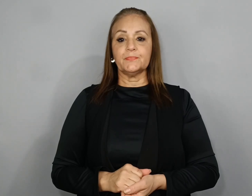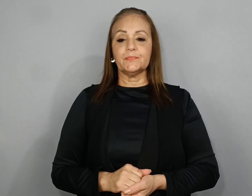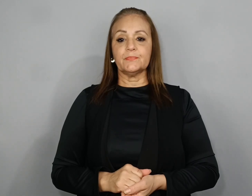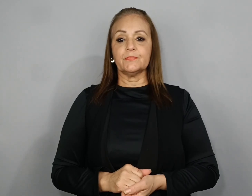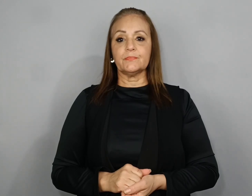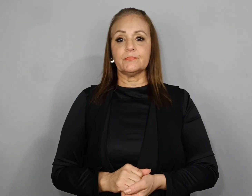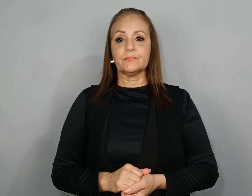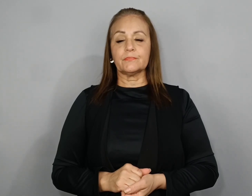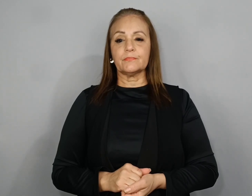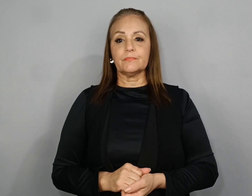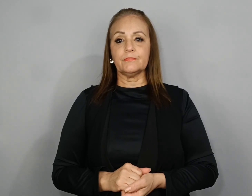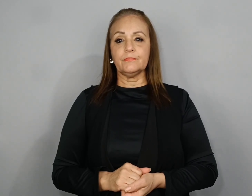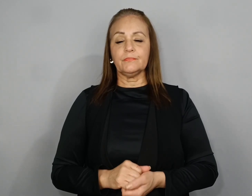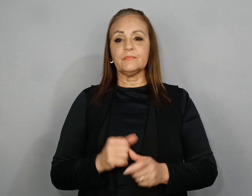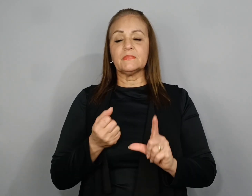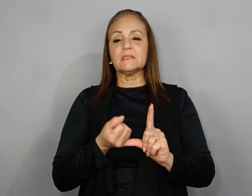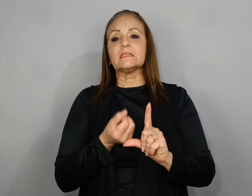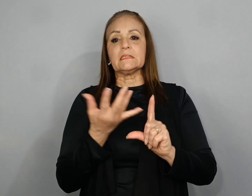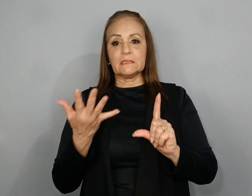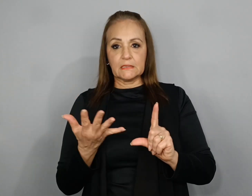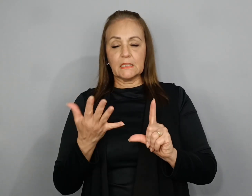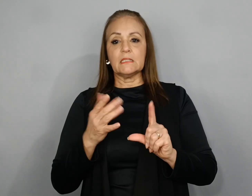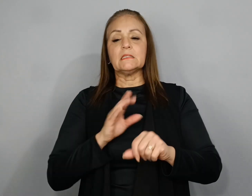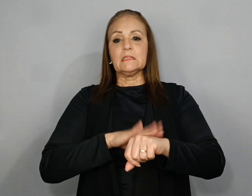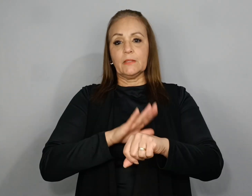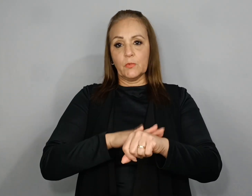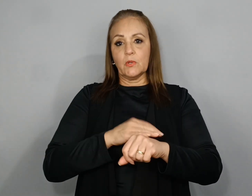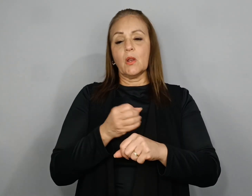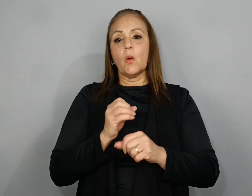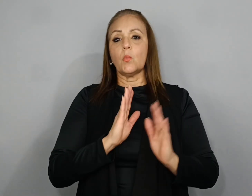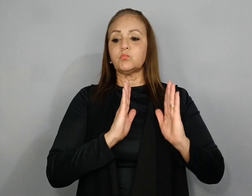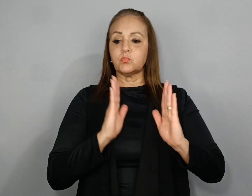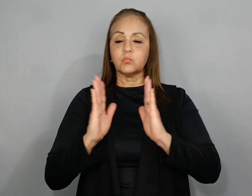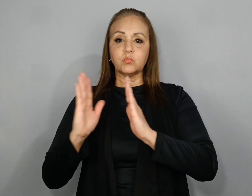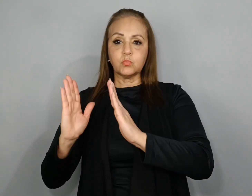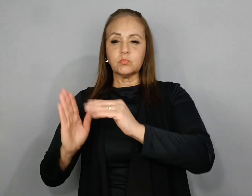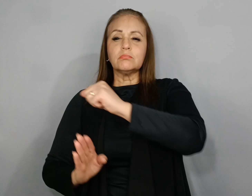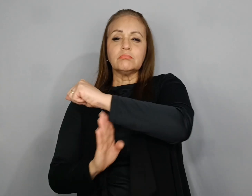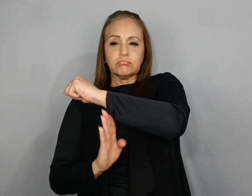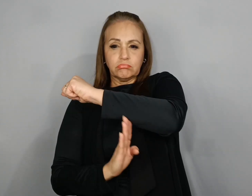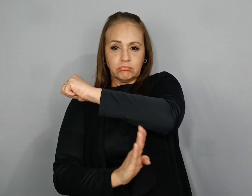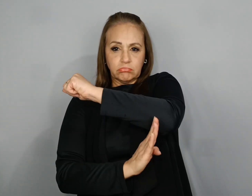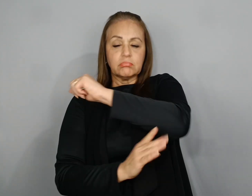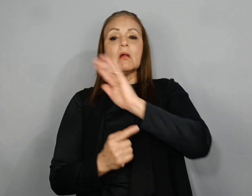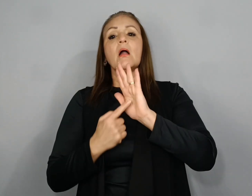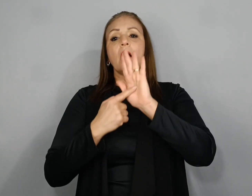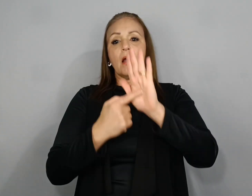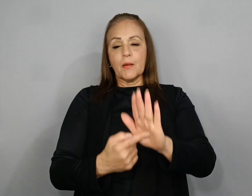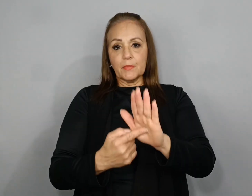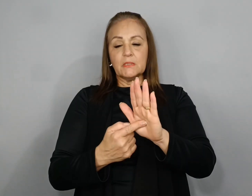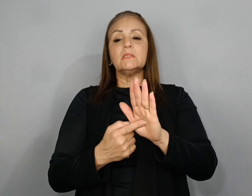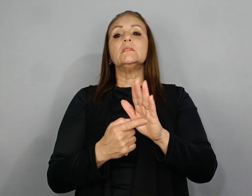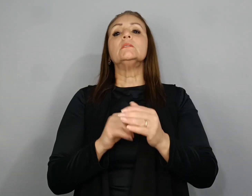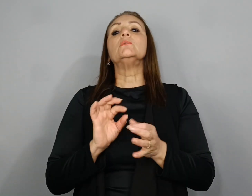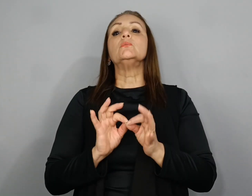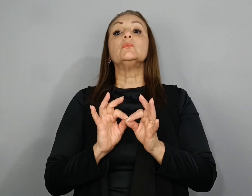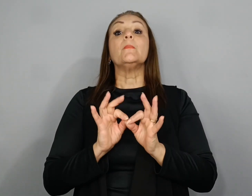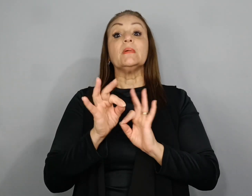As séries temporais ou cronológicas apresentam as medidas de uma variável tomadas